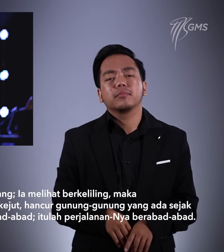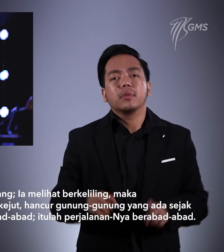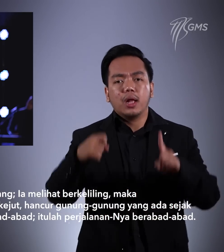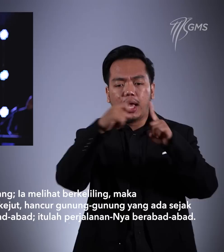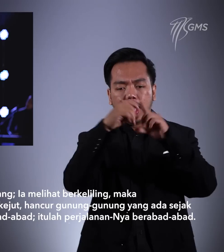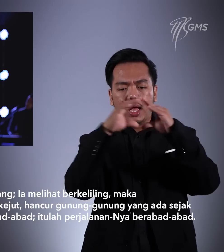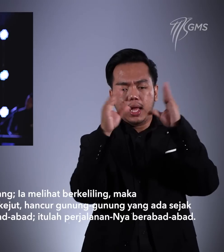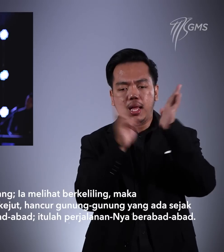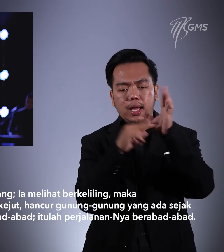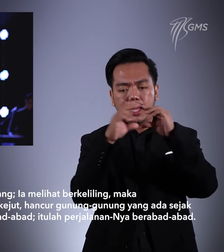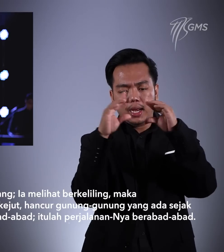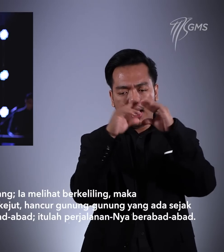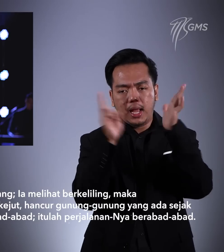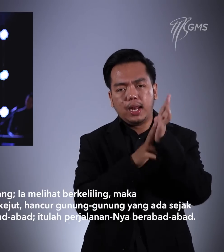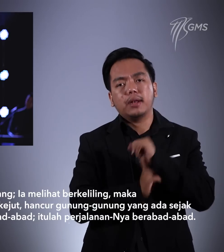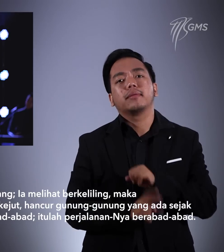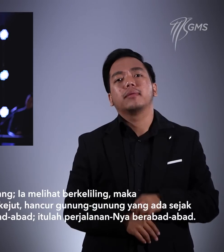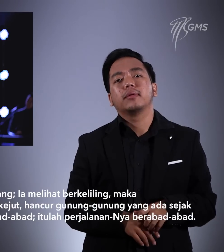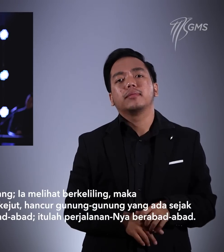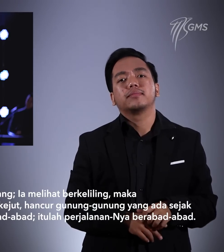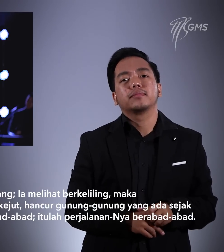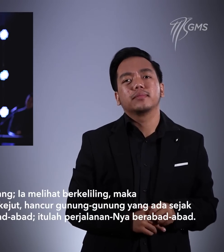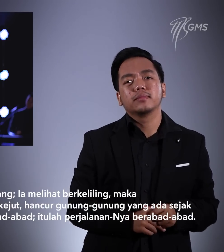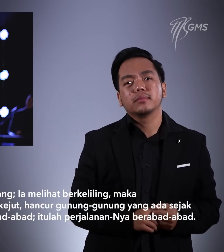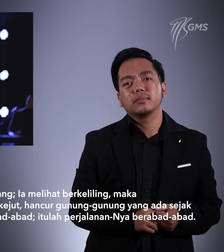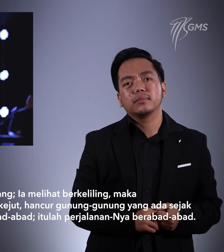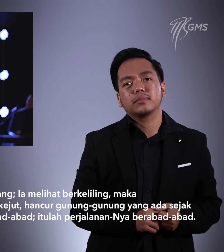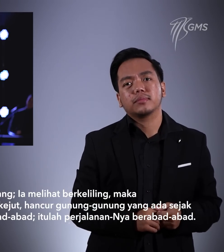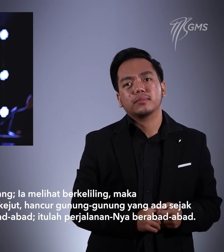bukan? Hebron tempat terakhir yang direbut oleh Kaleb itu.